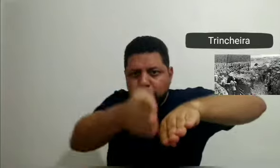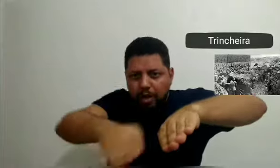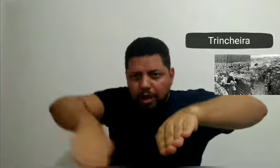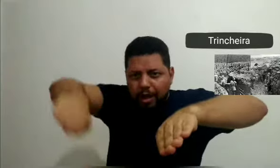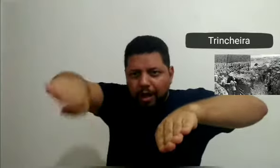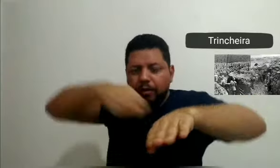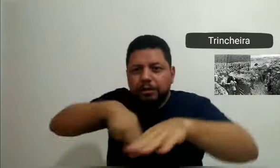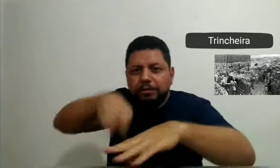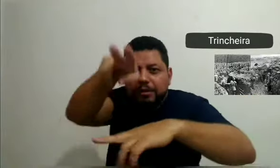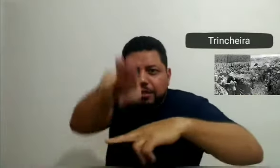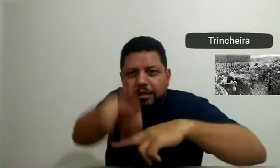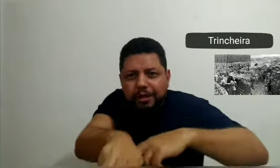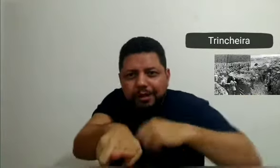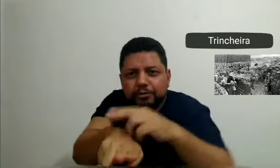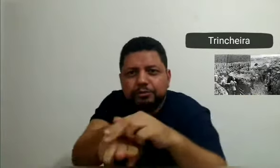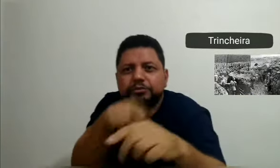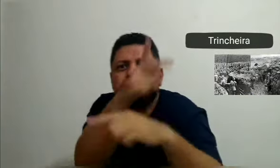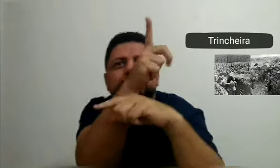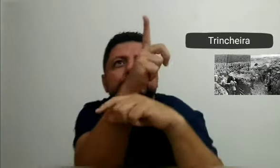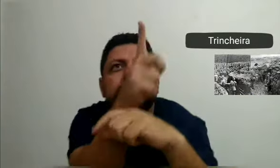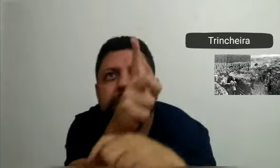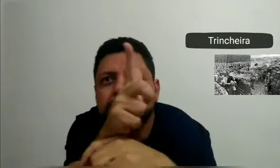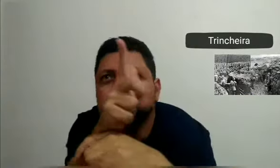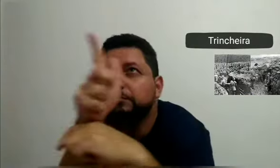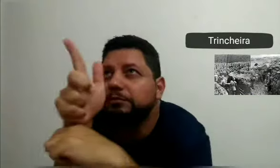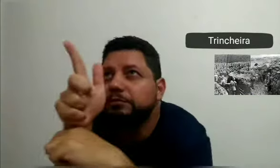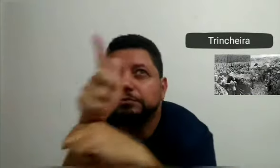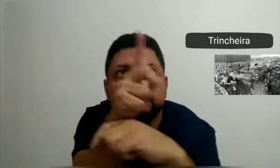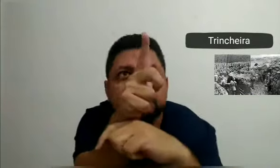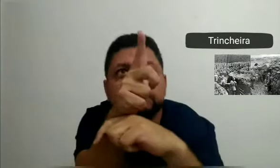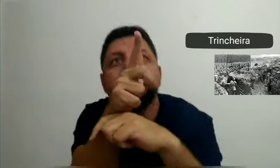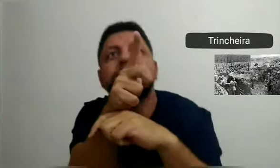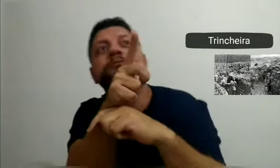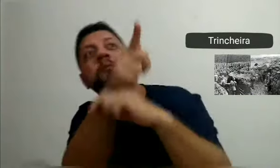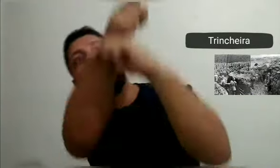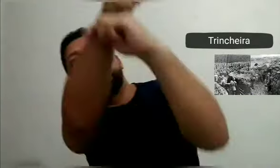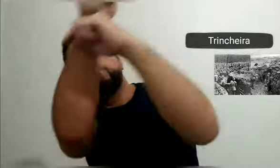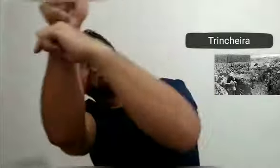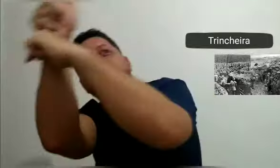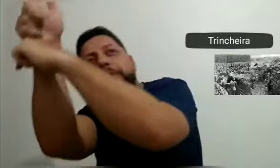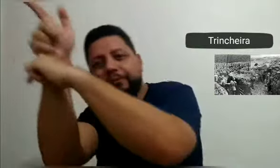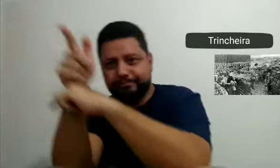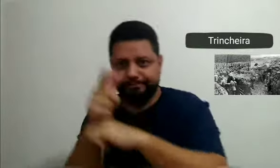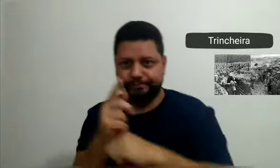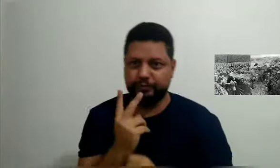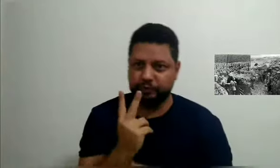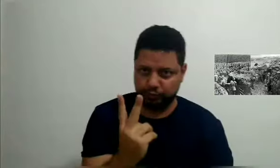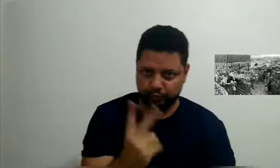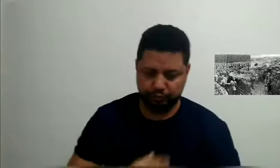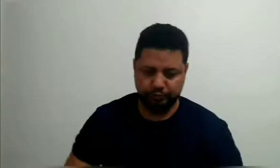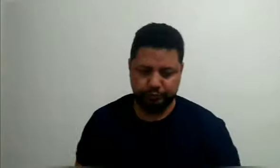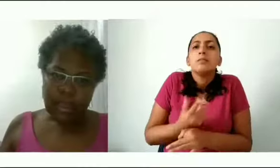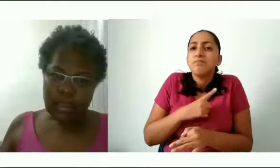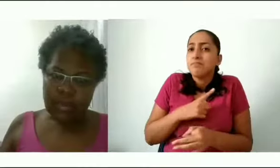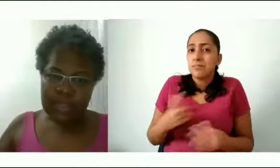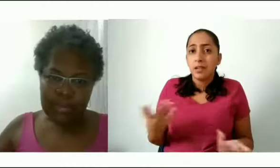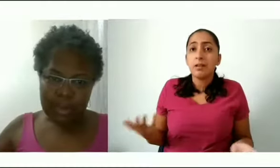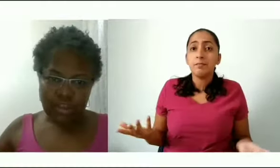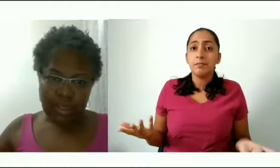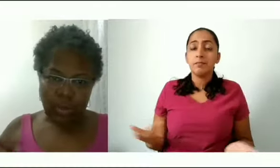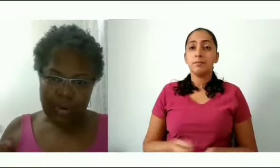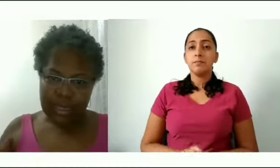a abertura de valas no chão para que o soldado ficasse deitado e ainda assim pudesse guerrear.